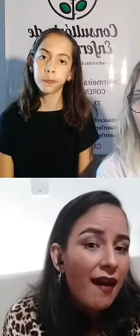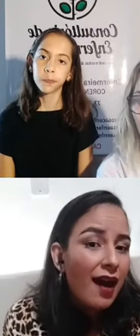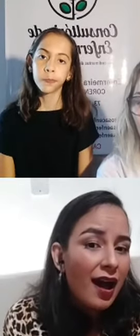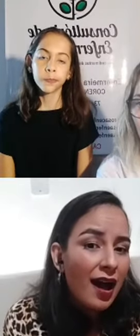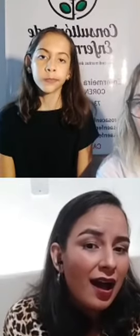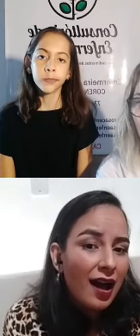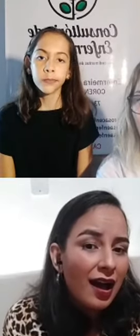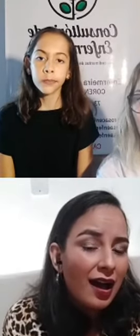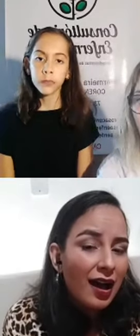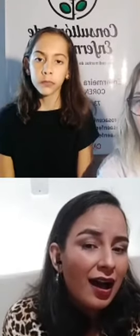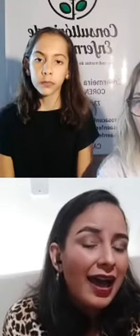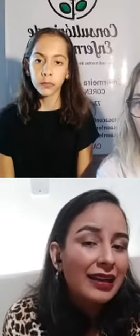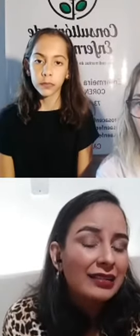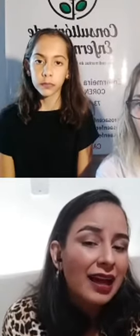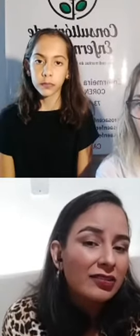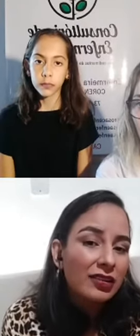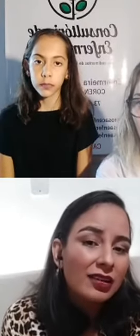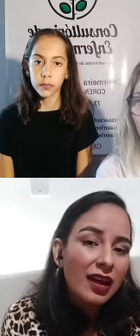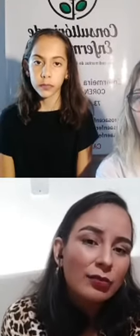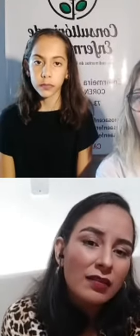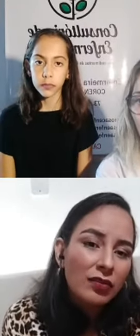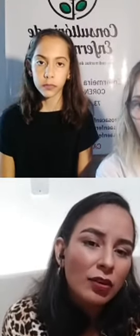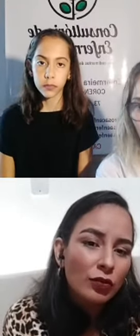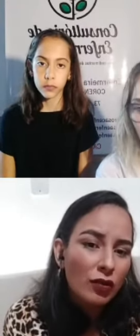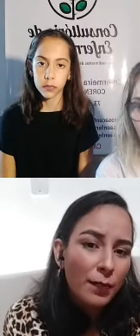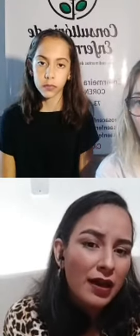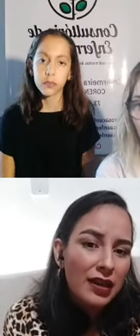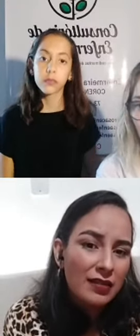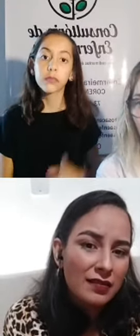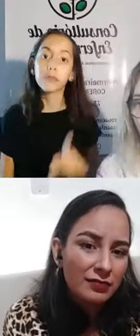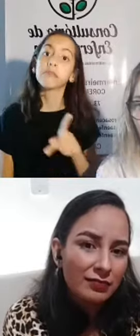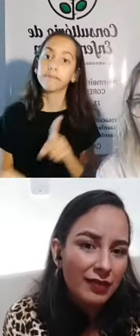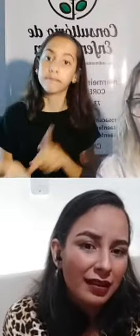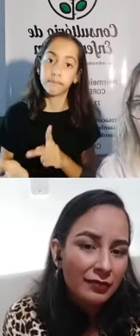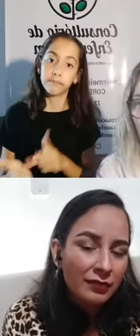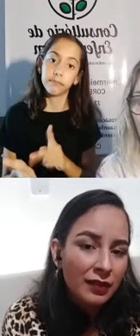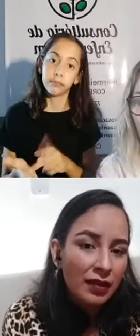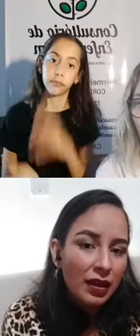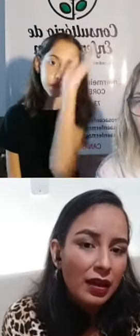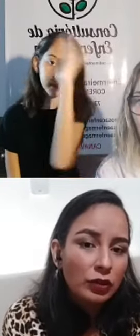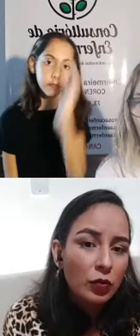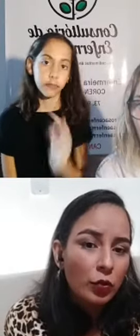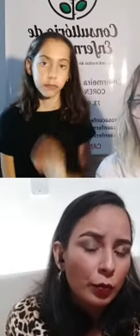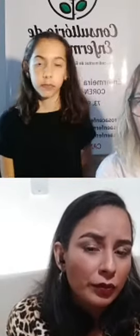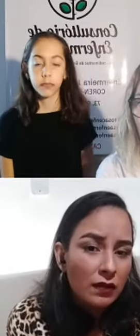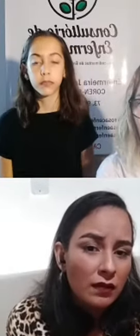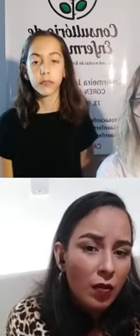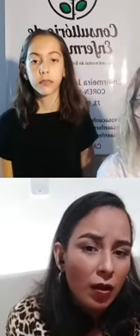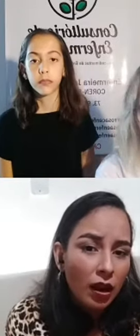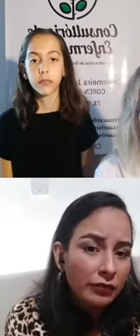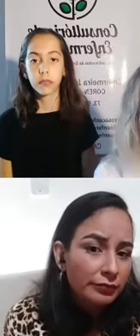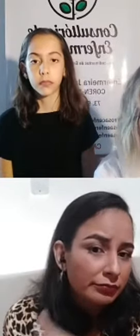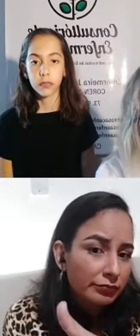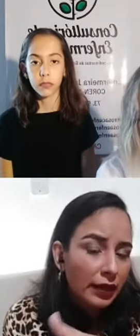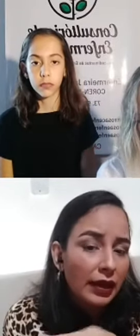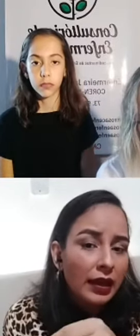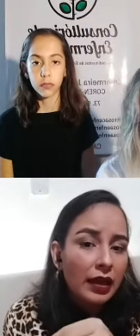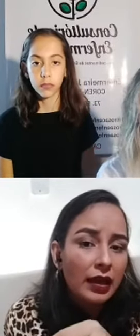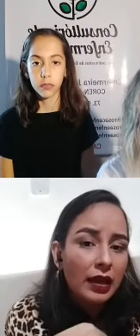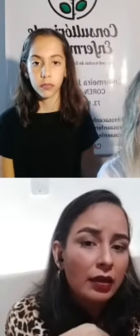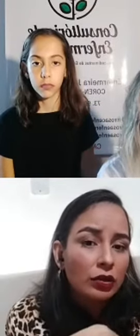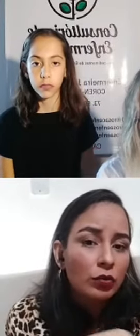é a realidade educacional do nosso país, né? Exatamente. Eu tenho um grupo da escola,